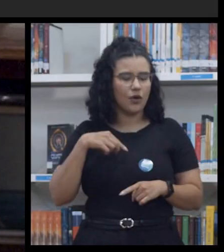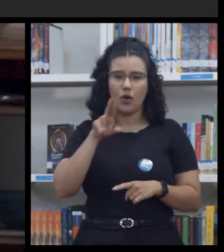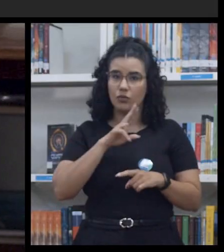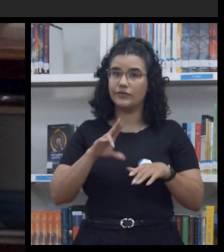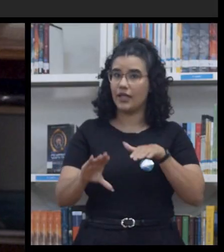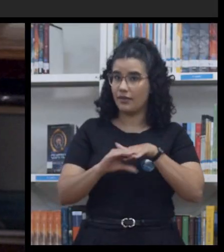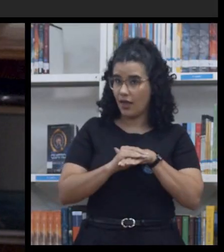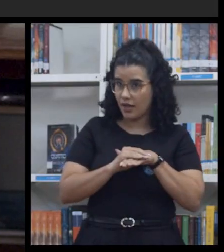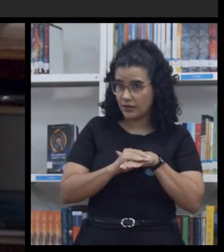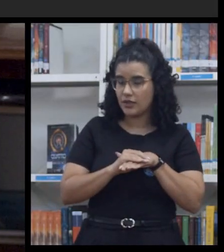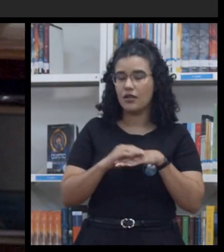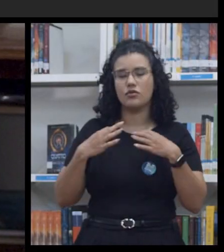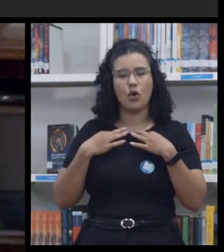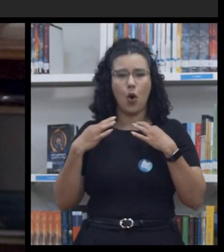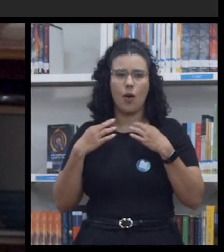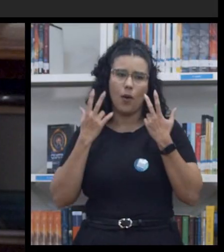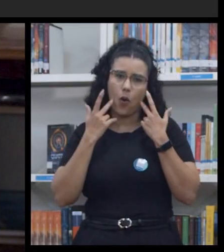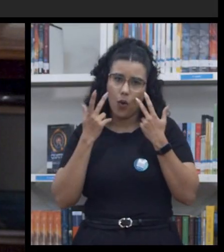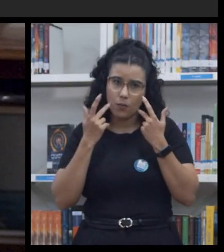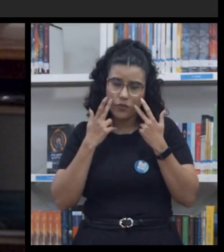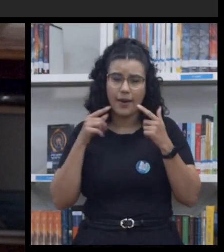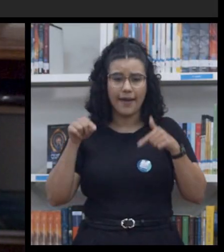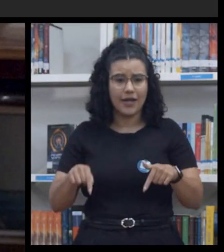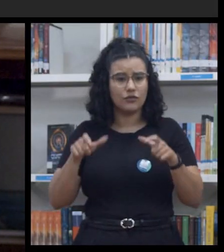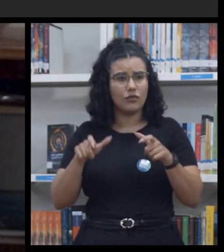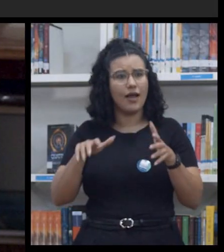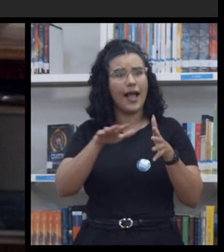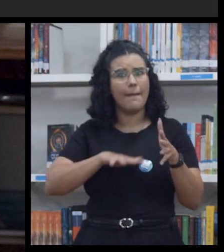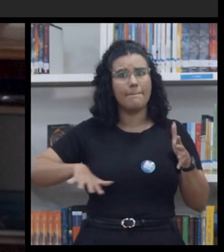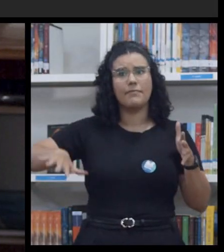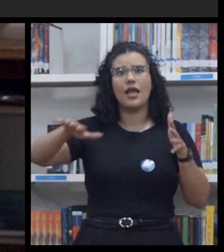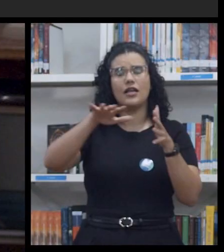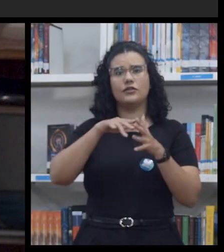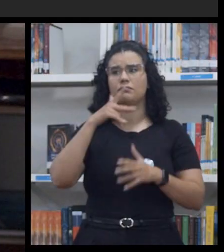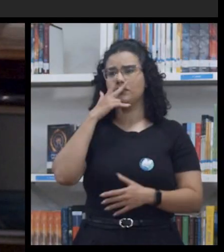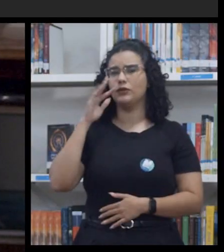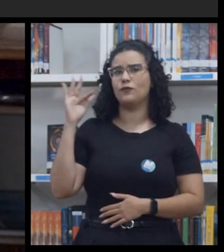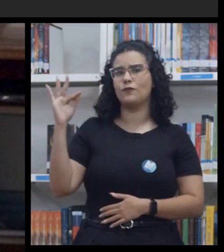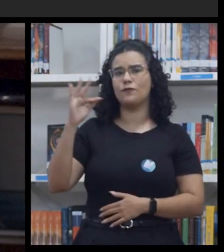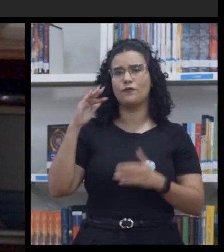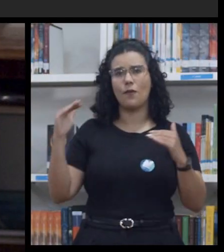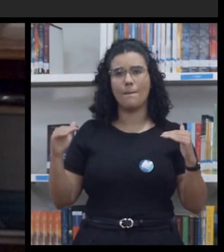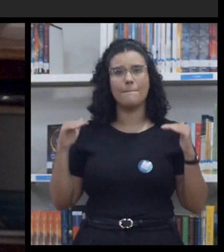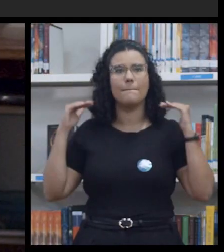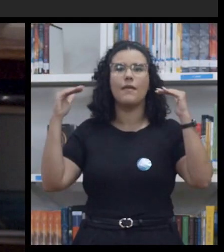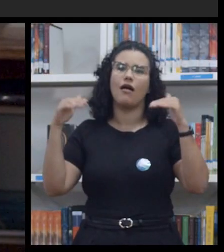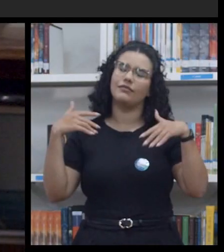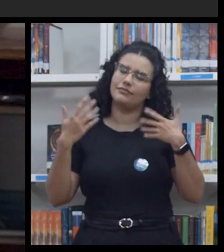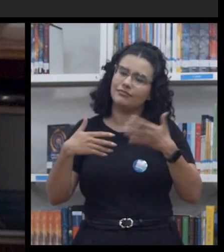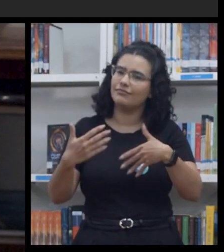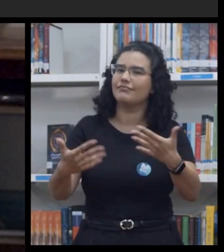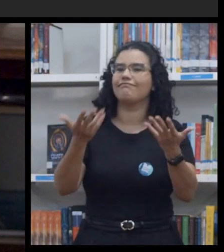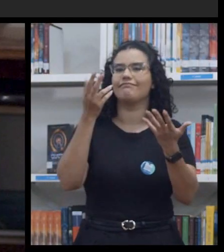tênis, né, uma roupa comum, e esse ambiente é um ambiente tão formal. E aí por aí